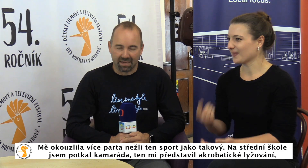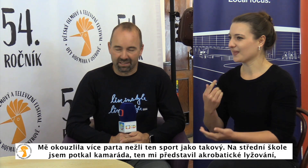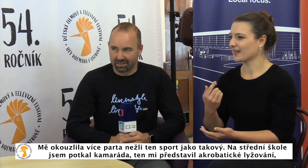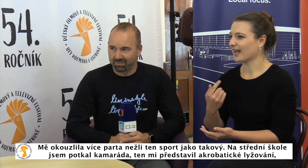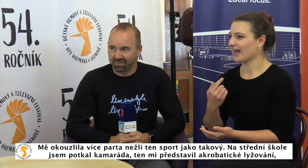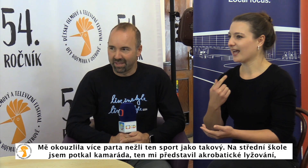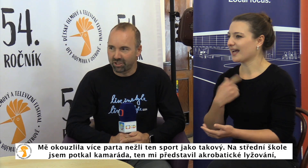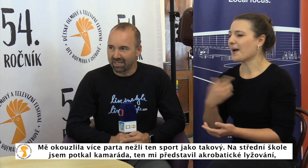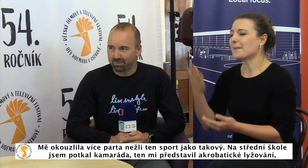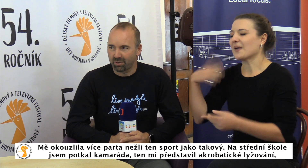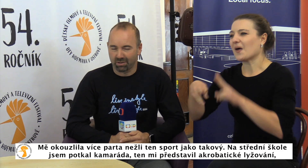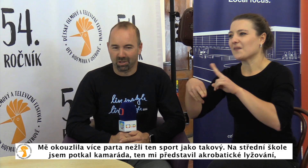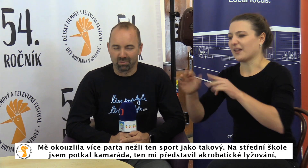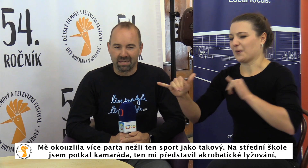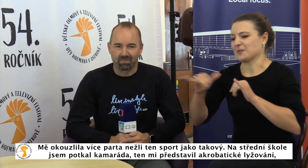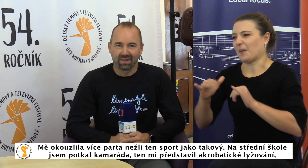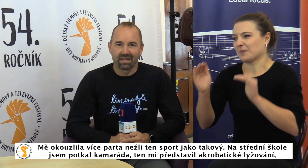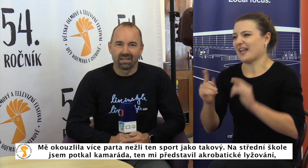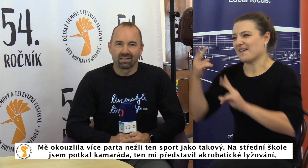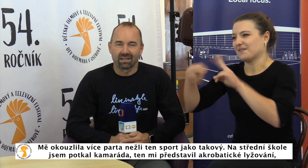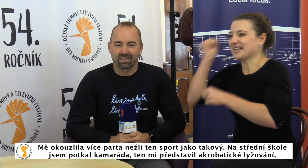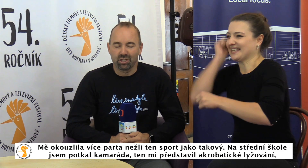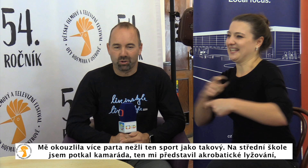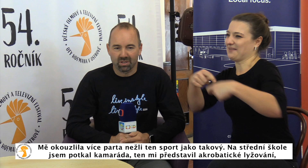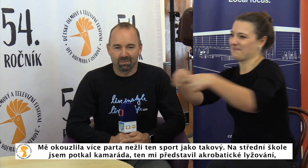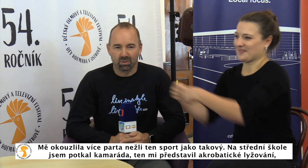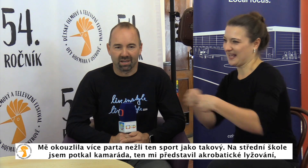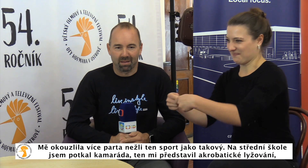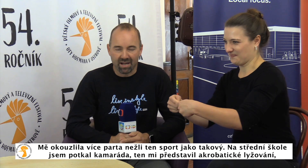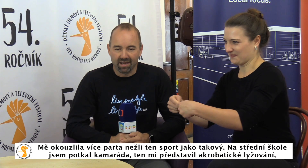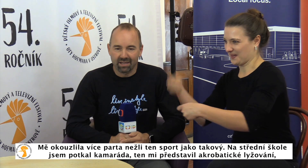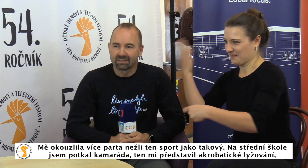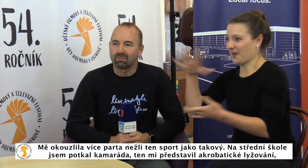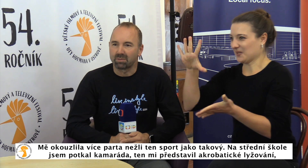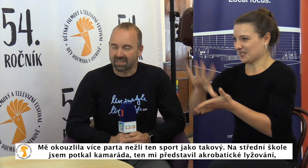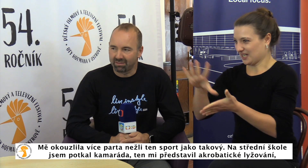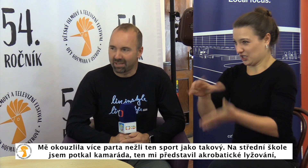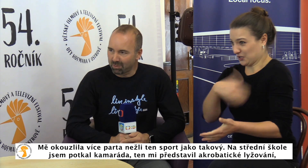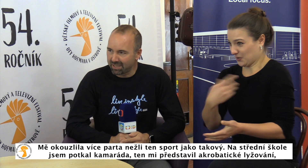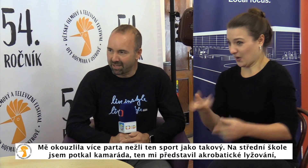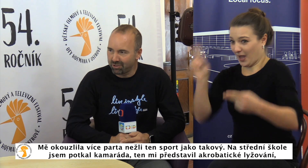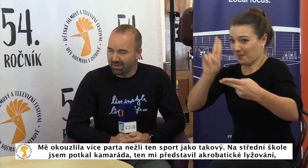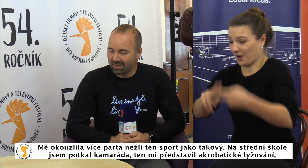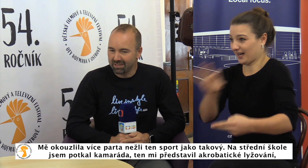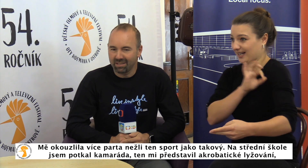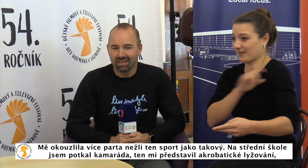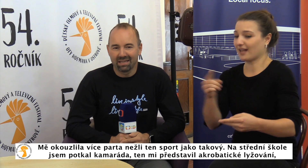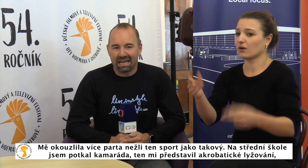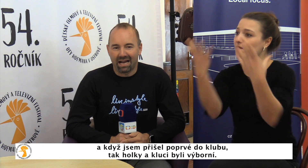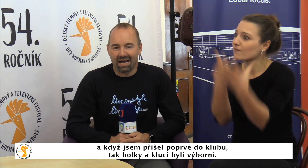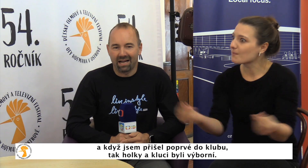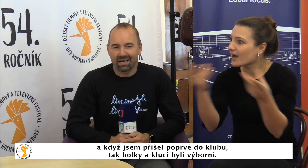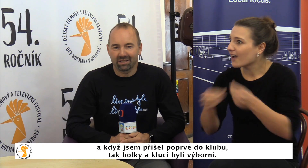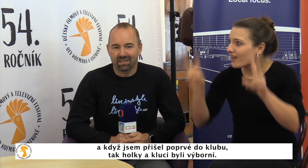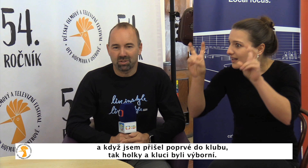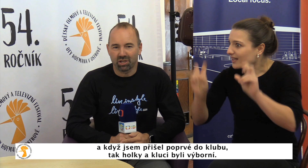více parta, nežli ten sport jako takový. Na střední škole jsem potkal kamaráda, ten mi představil akrobatické lyžování